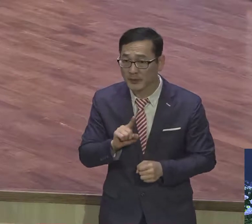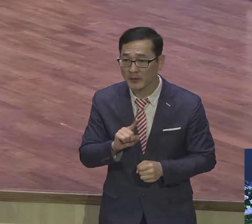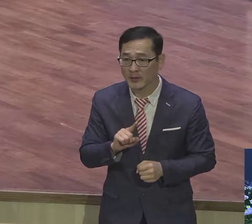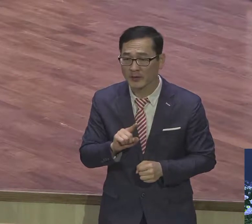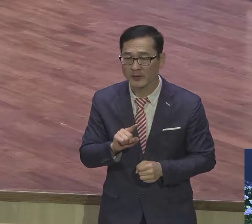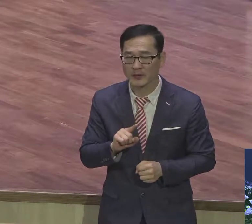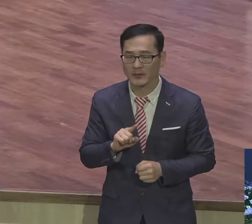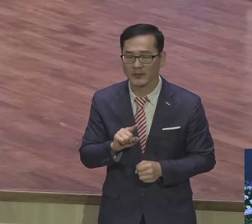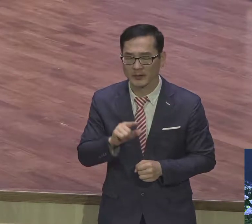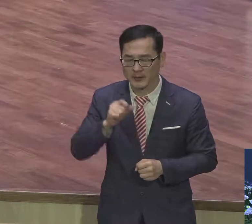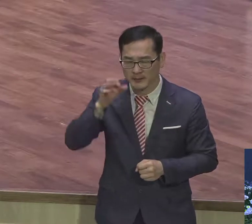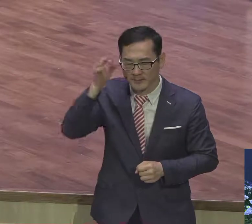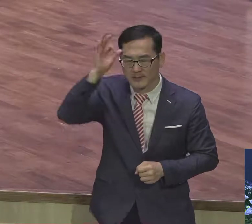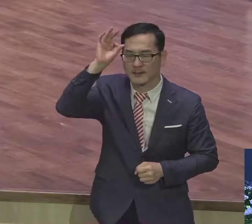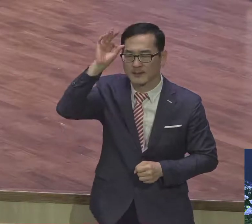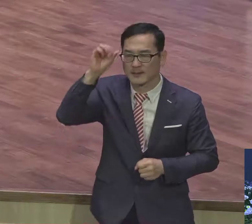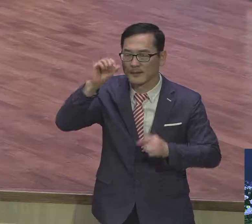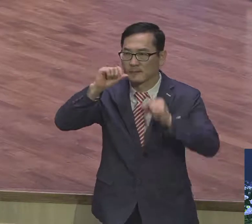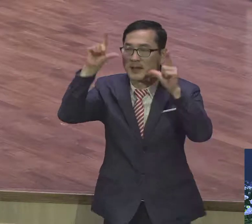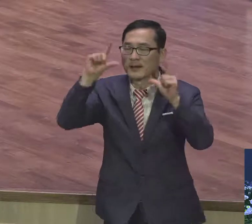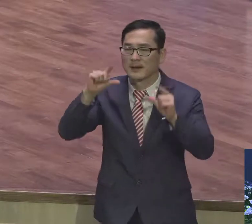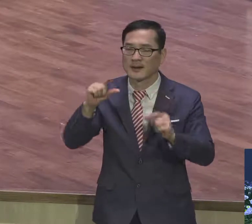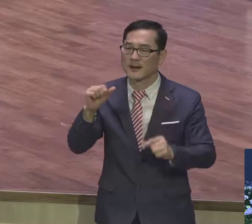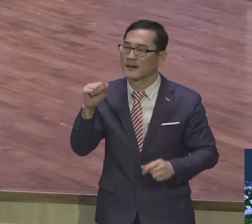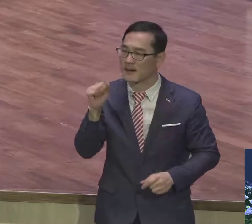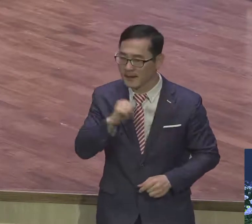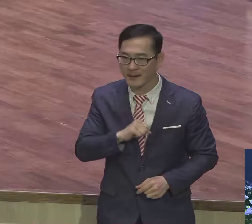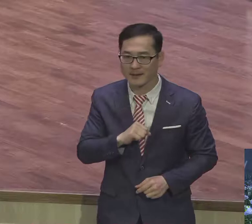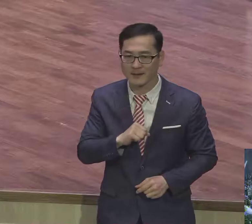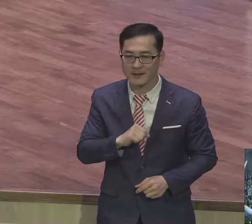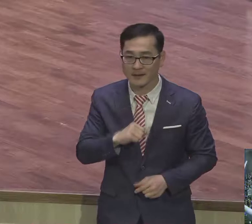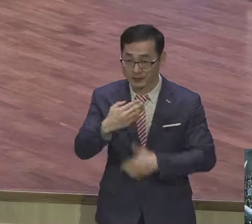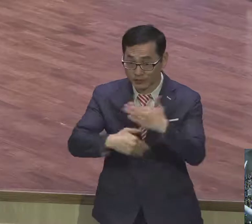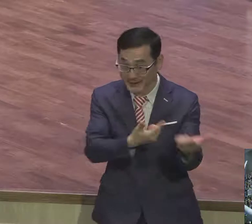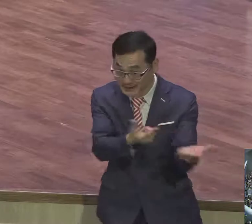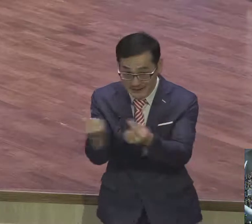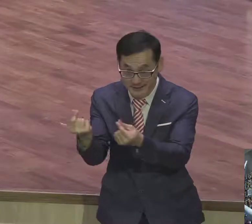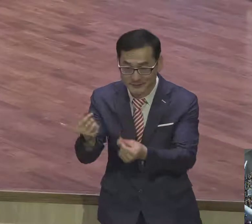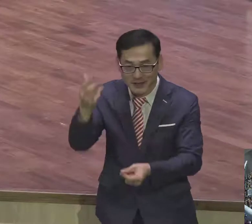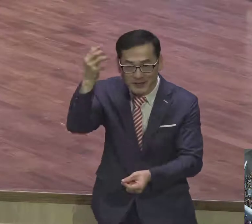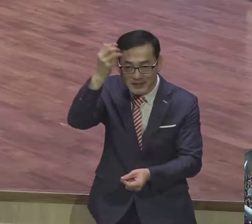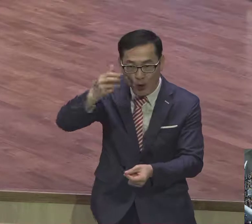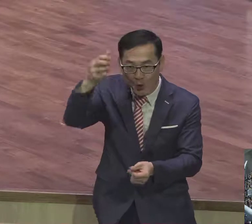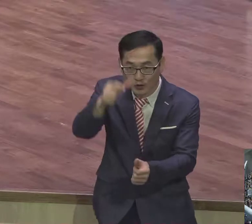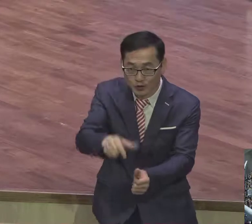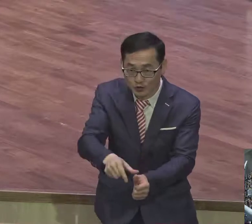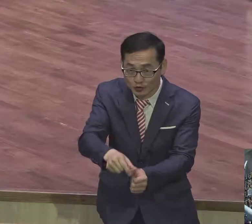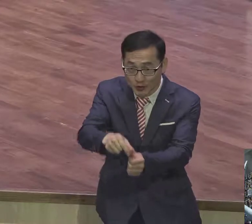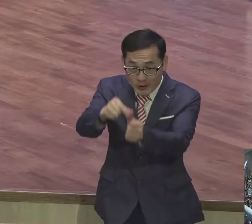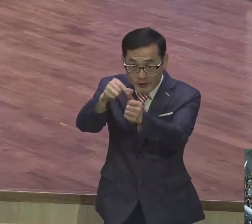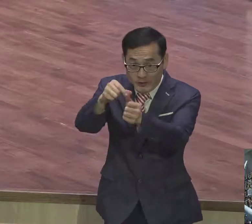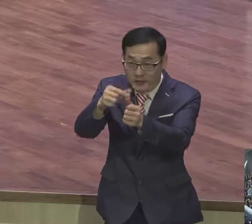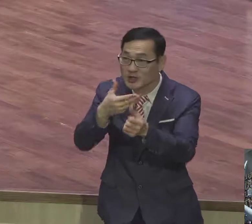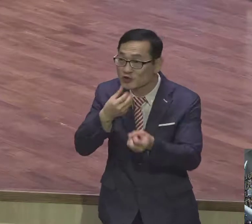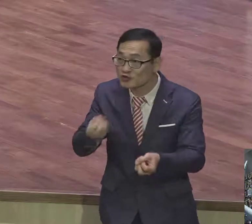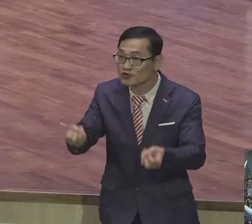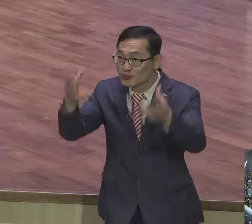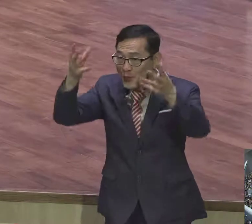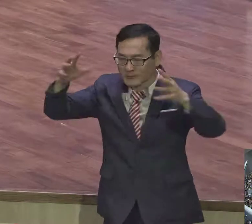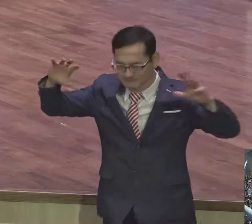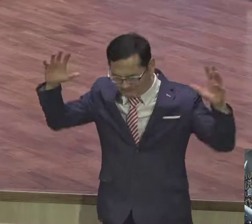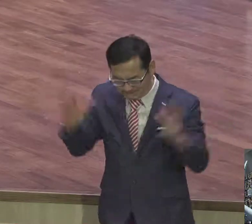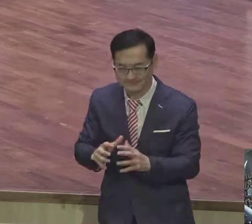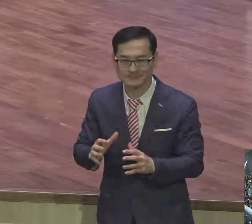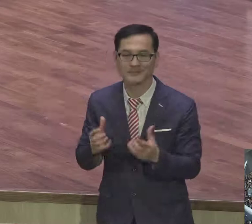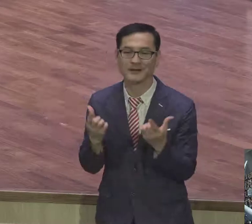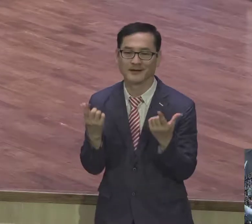그래서 따라서 영혼구원은 종합적 축복이다 이거